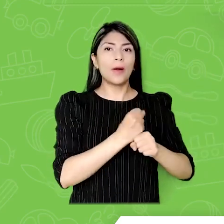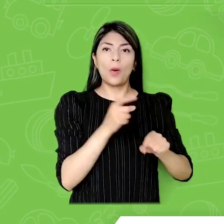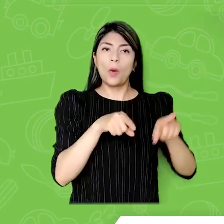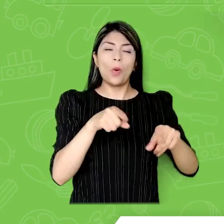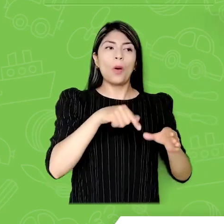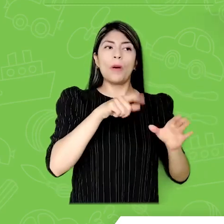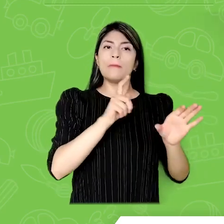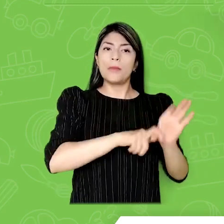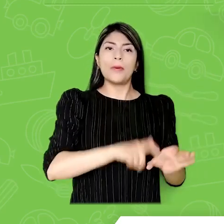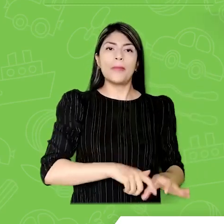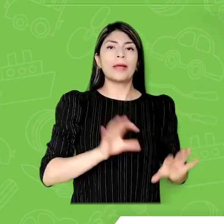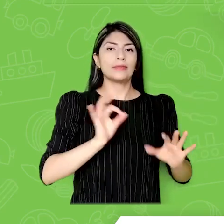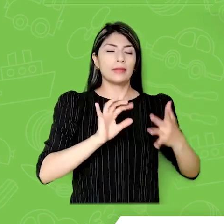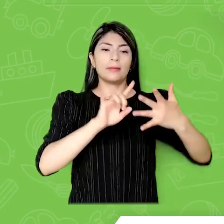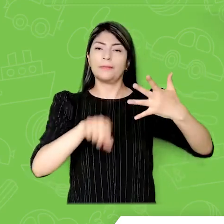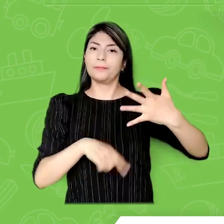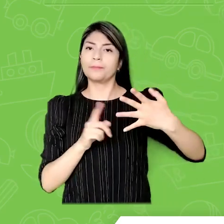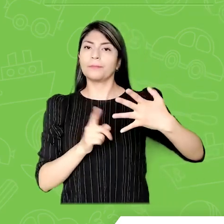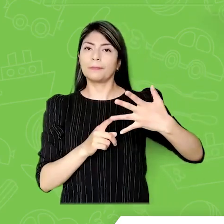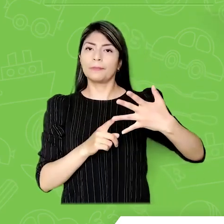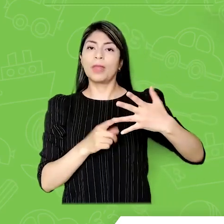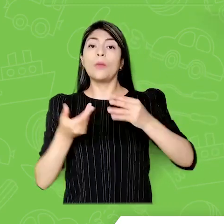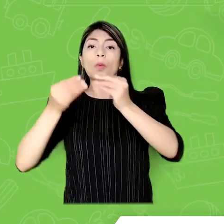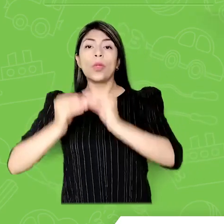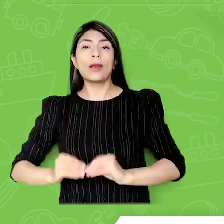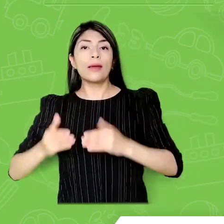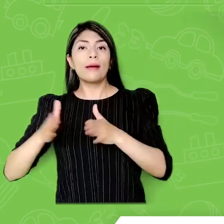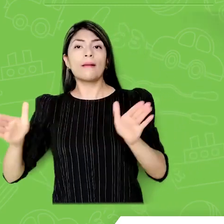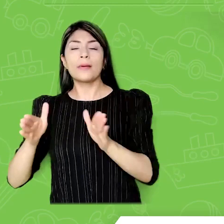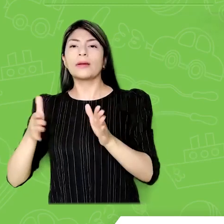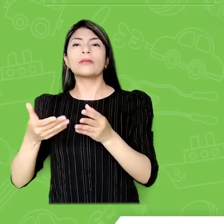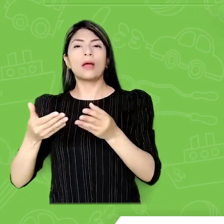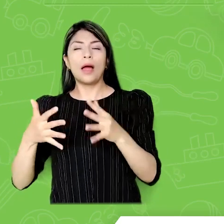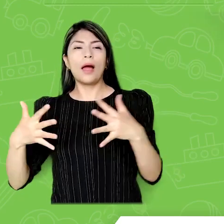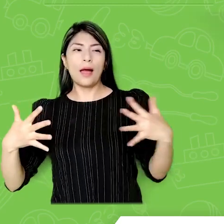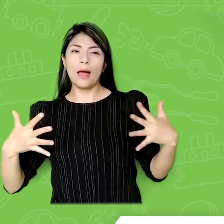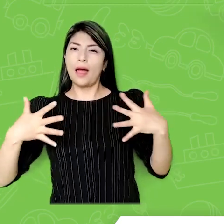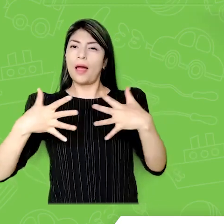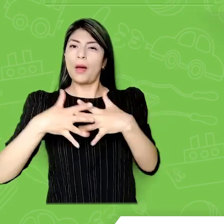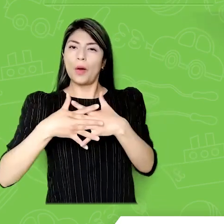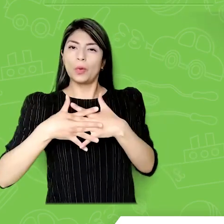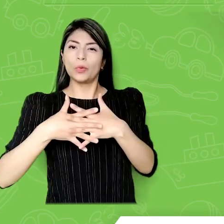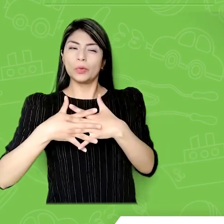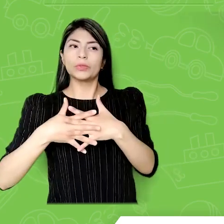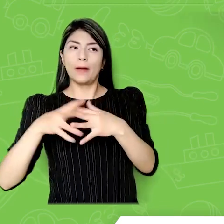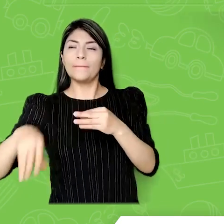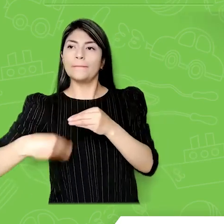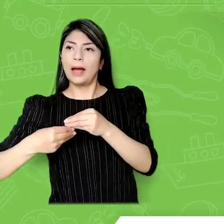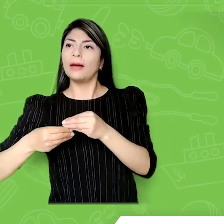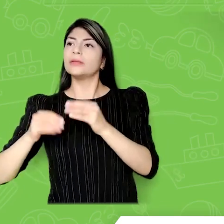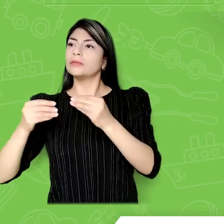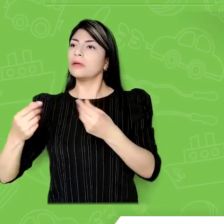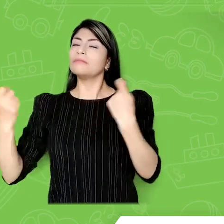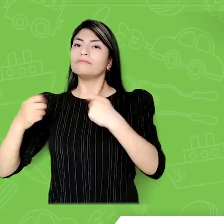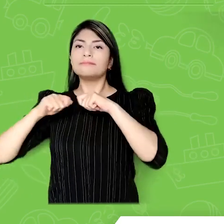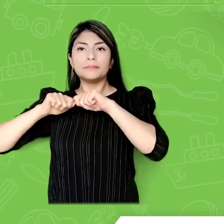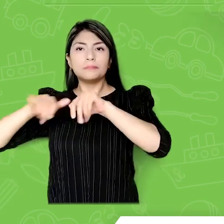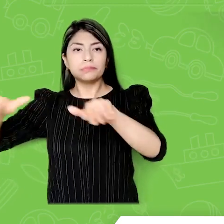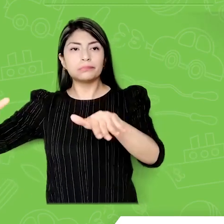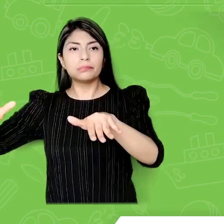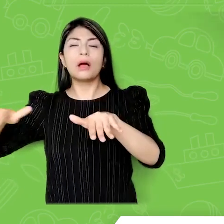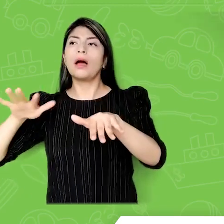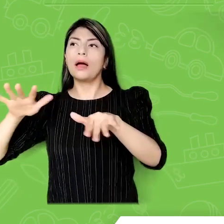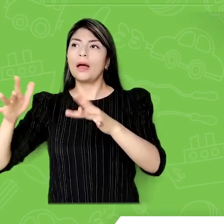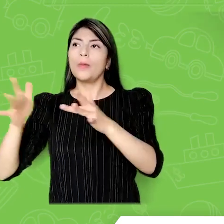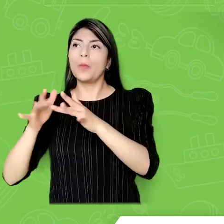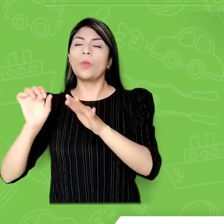abierto, para incluir las vacantes declaradas desiertas en el proceso de selección en la modalidad de ascenso. Adquisición